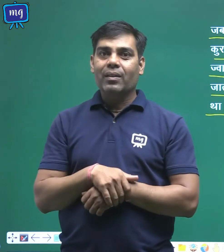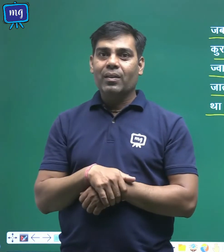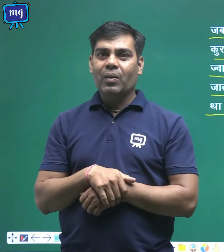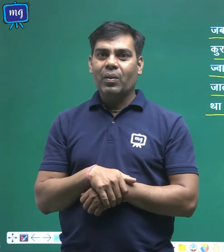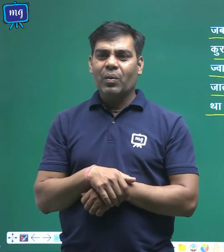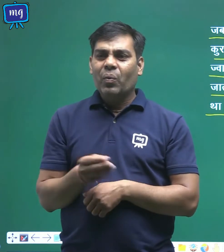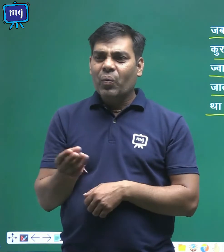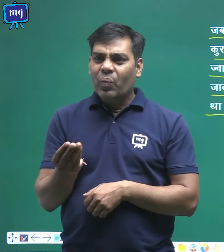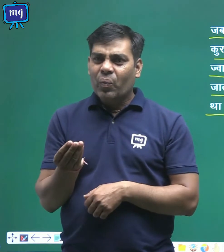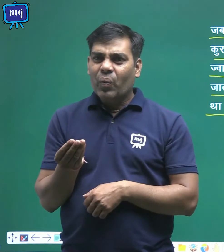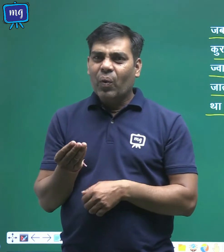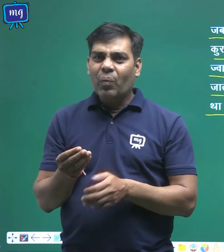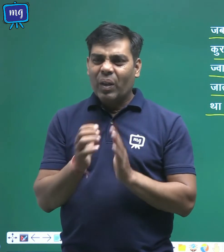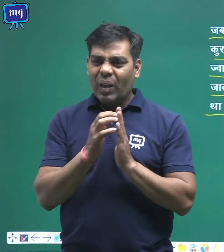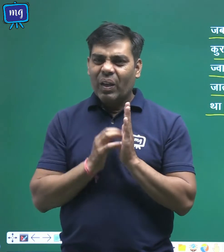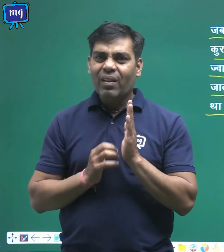लोभी था।